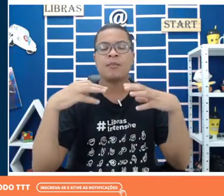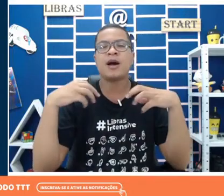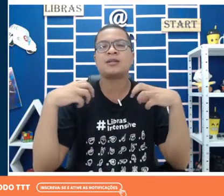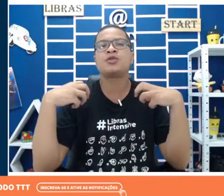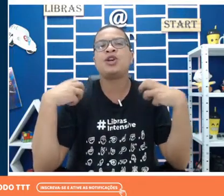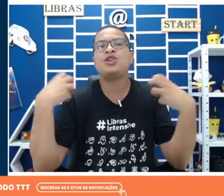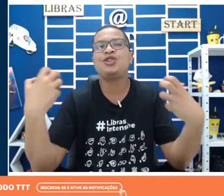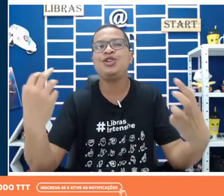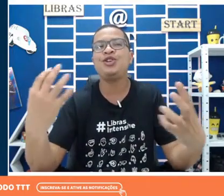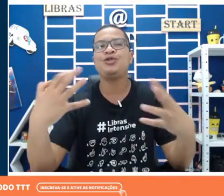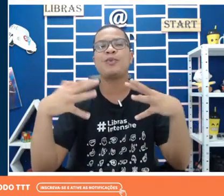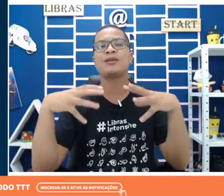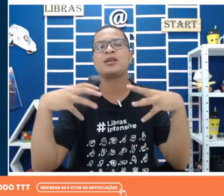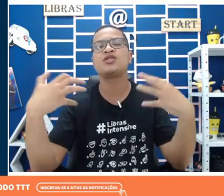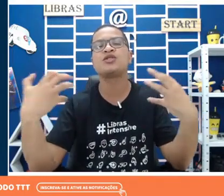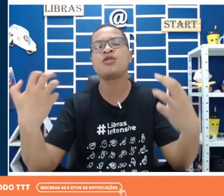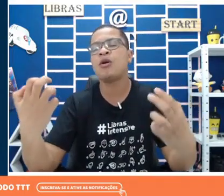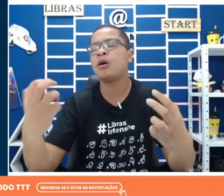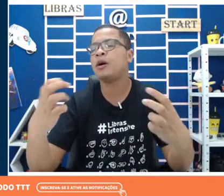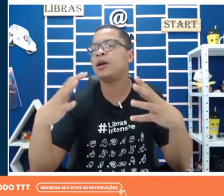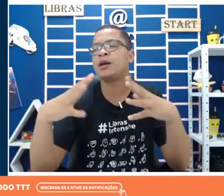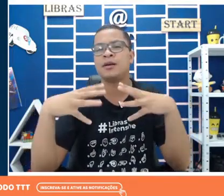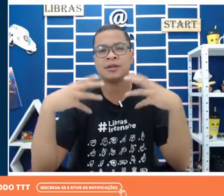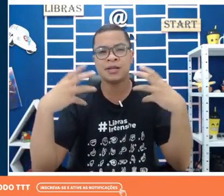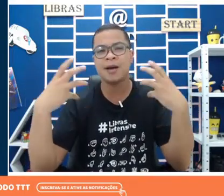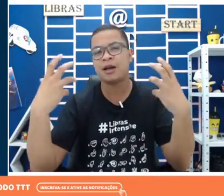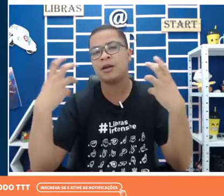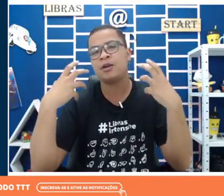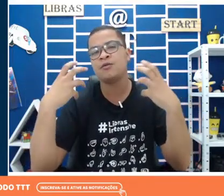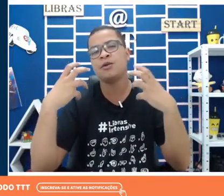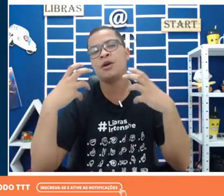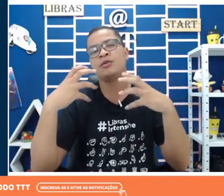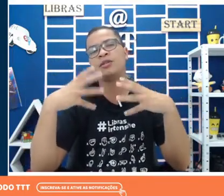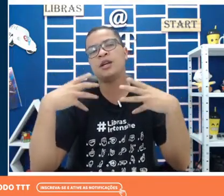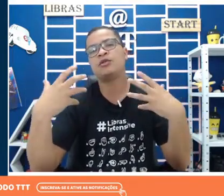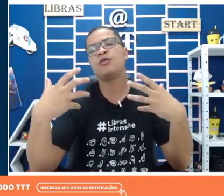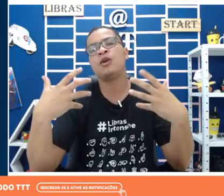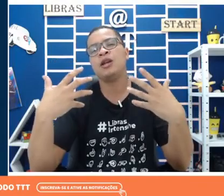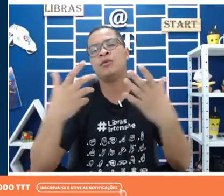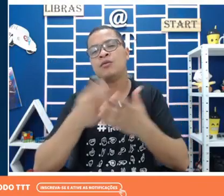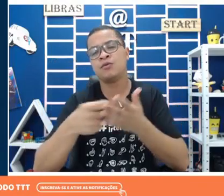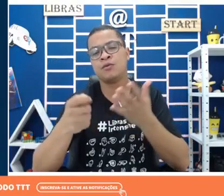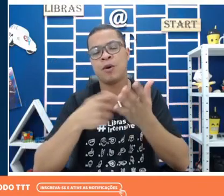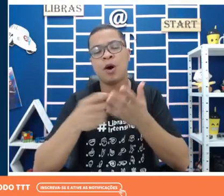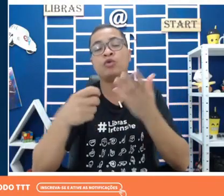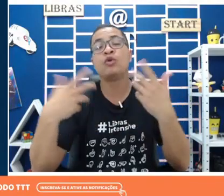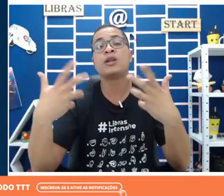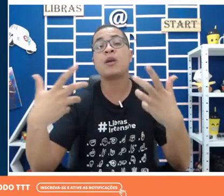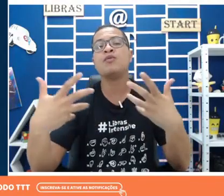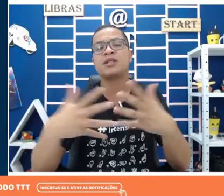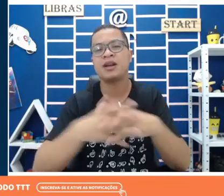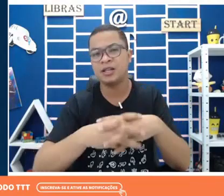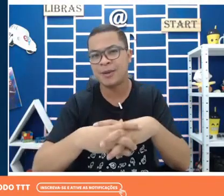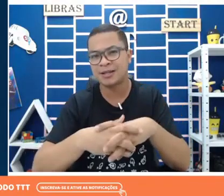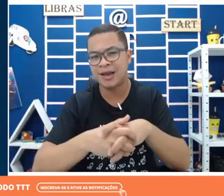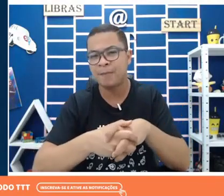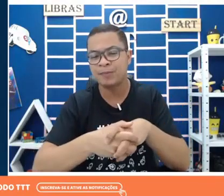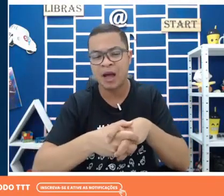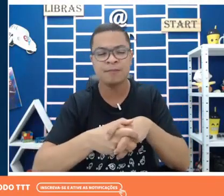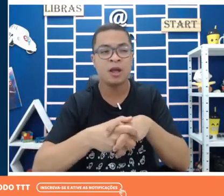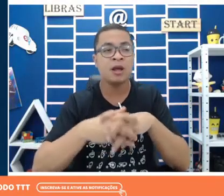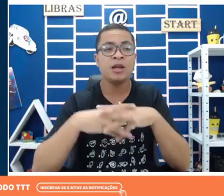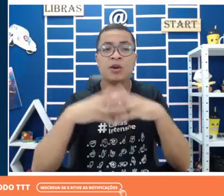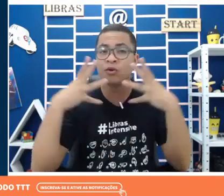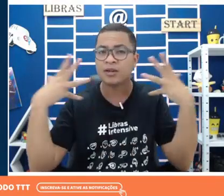música, passa o sentido, passa a história, sabe? Que o escritor ali, o autor da música quis